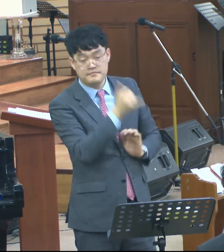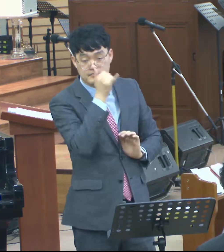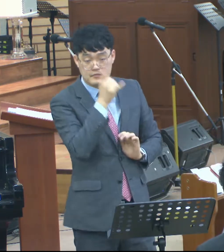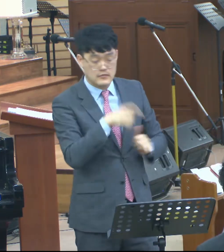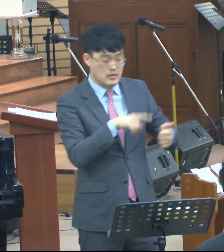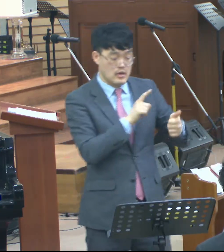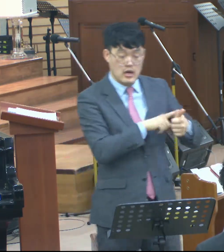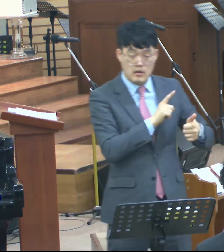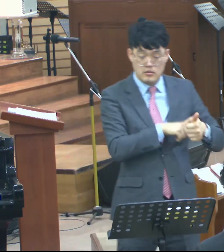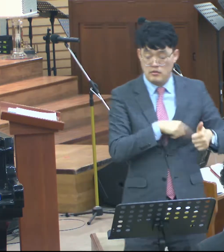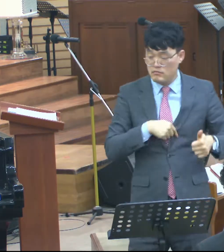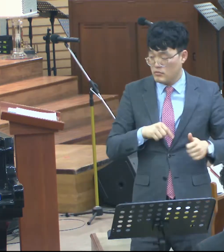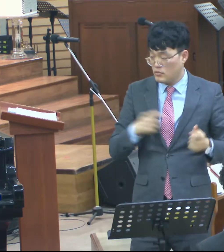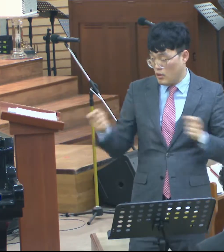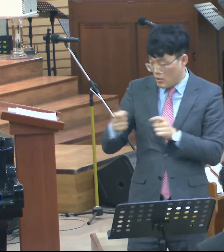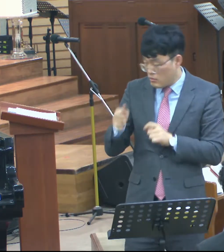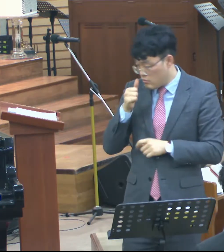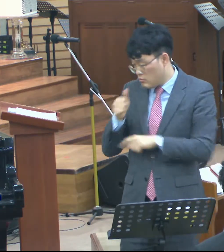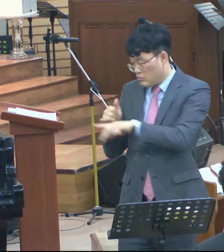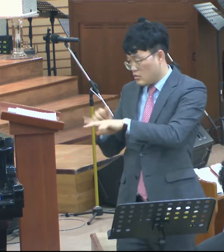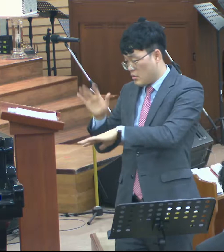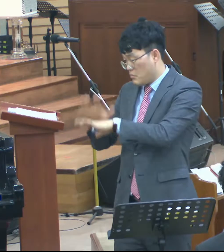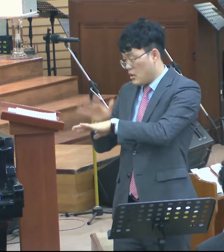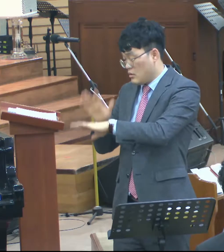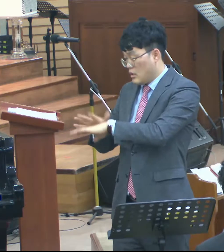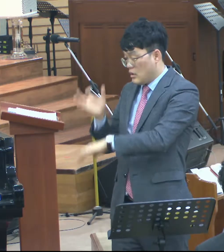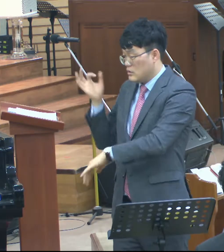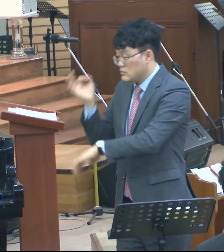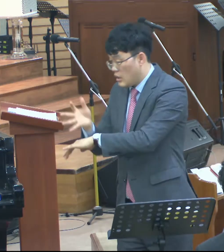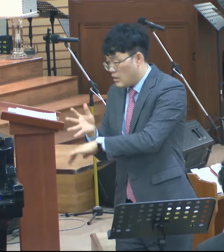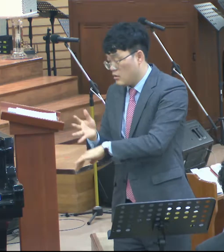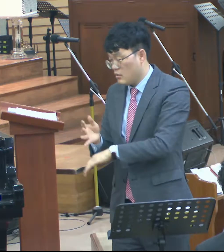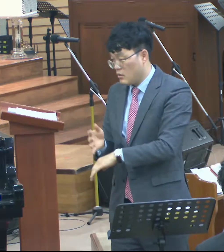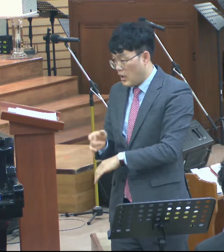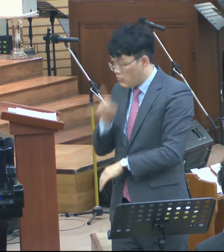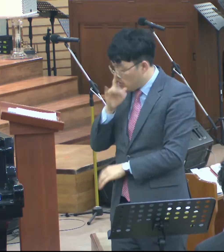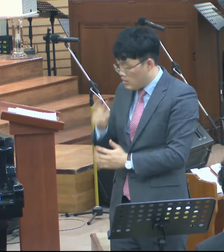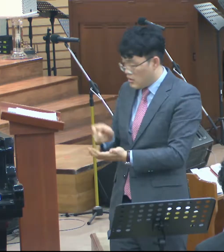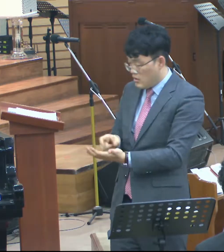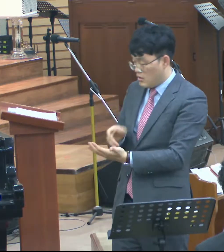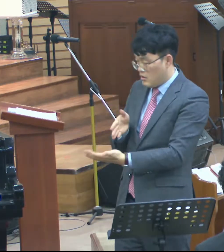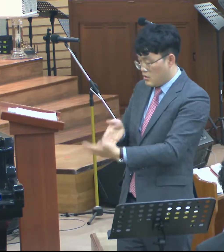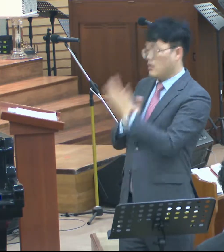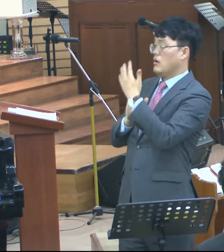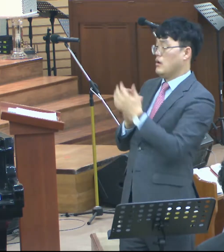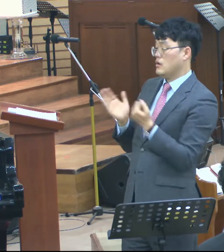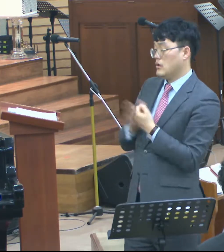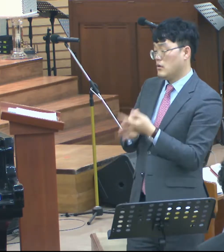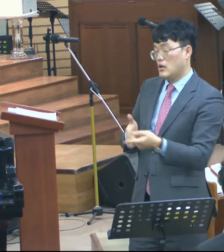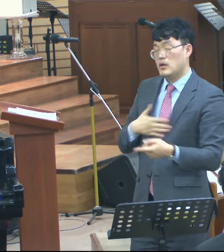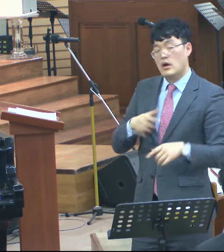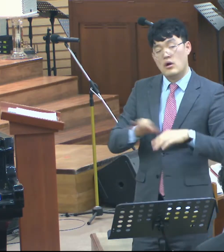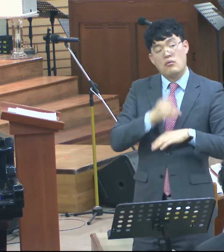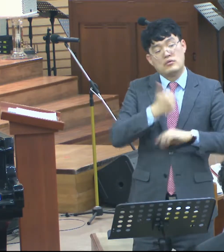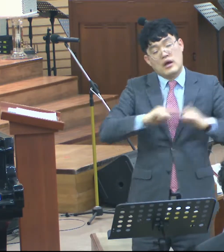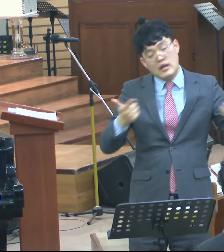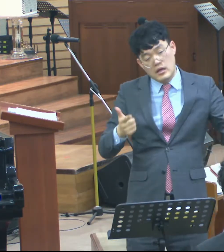있는 권한이 있어야 되는데 그것 정도도 행사를 못하니까 난 정말 왕도 아니야 하고서 얼굴을 옆으로 돌리고